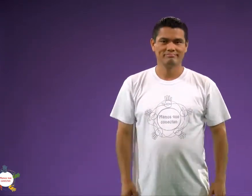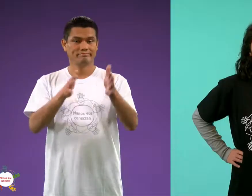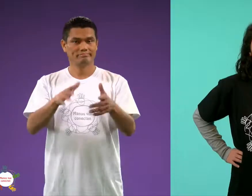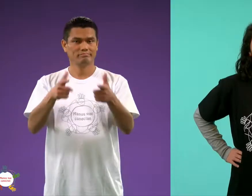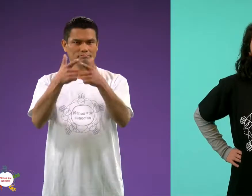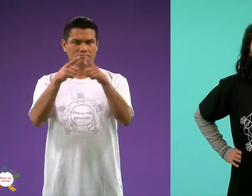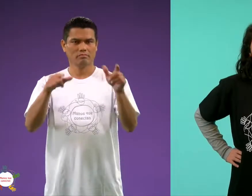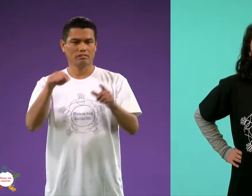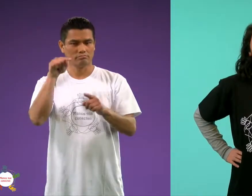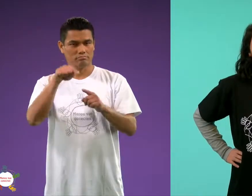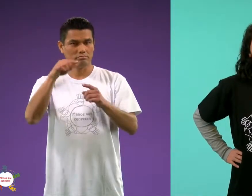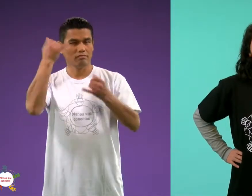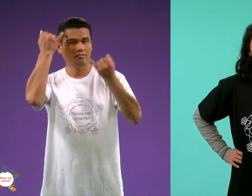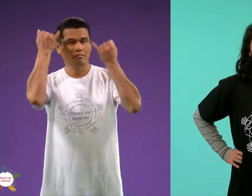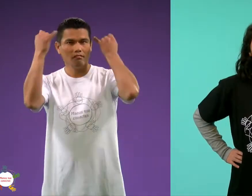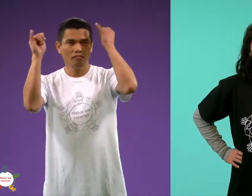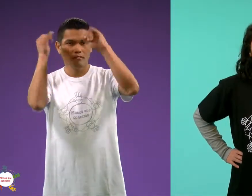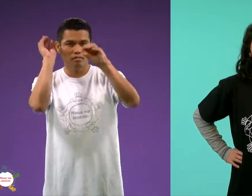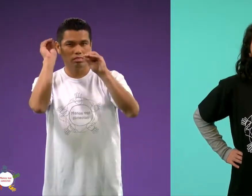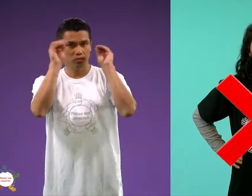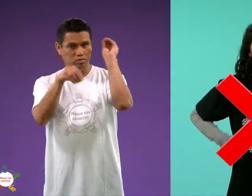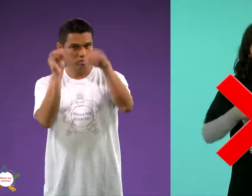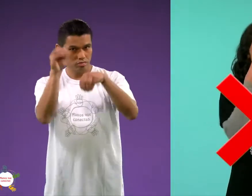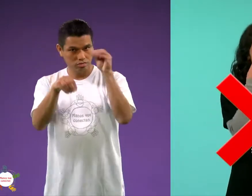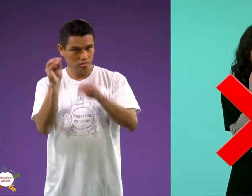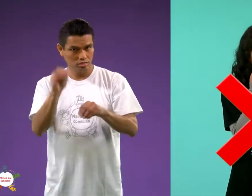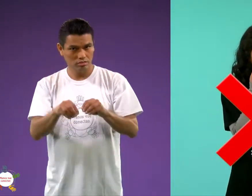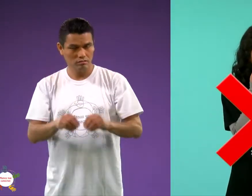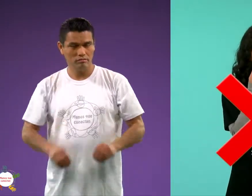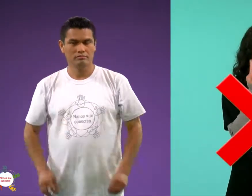Las lenguas de señas son artificiales.